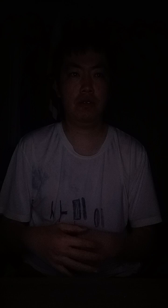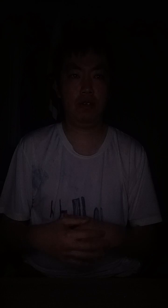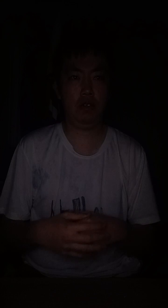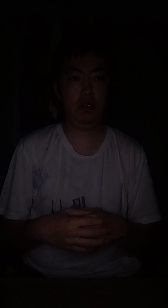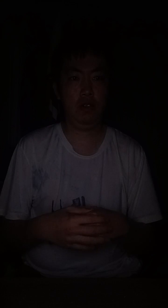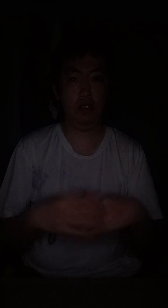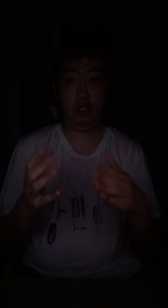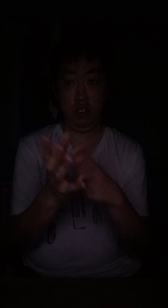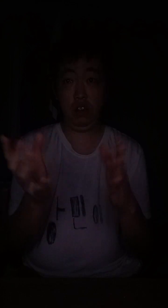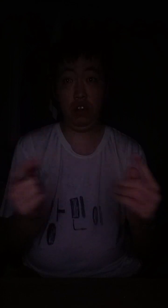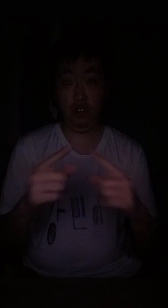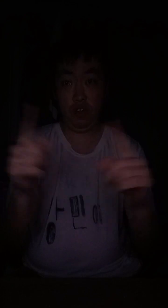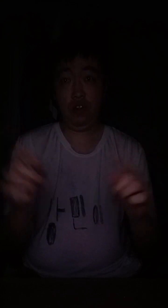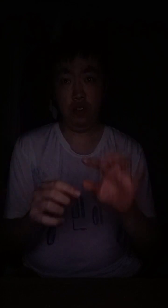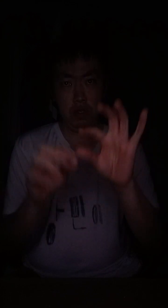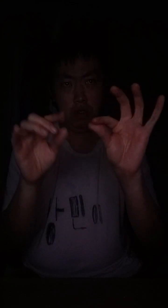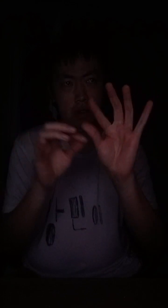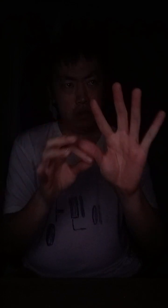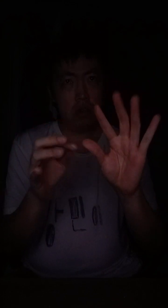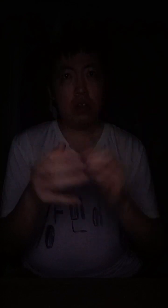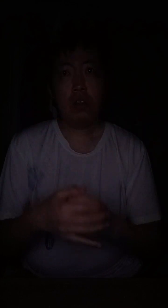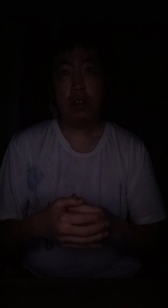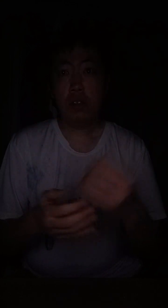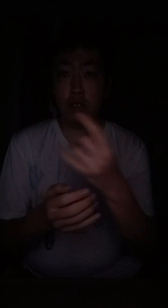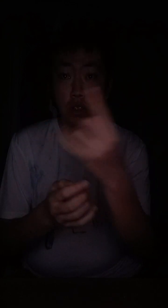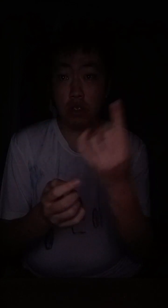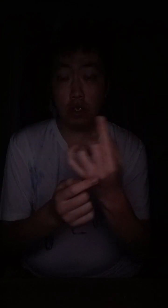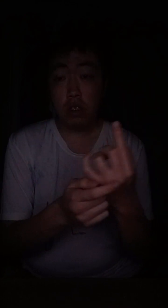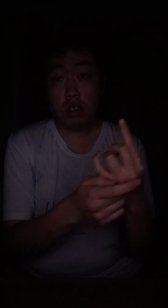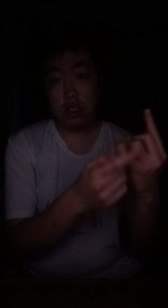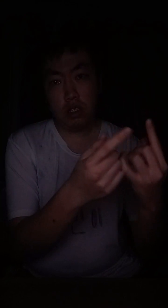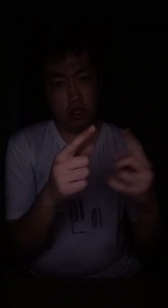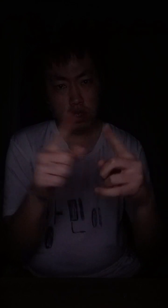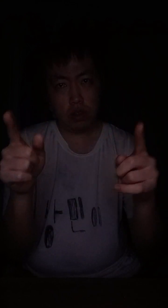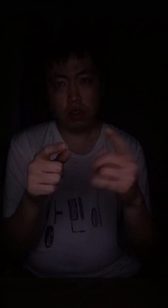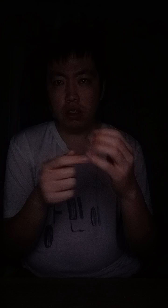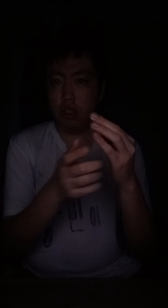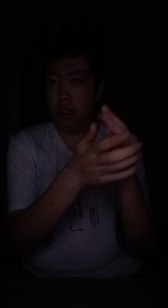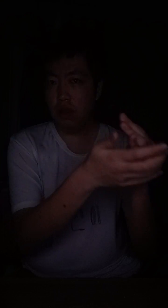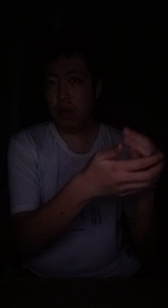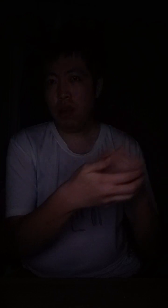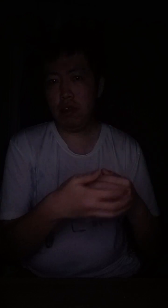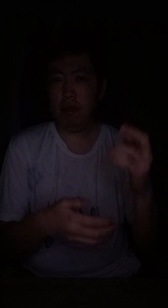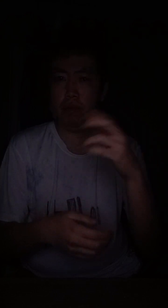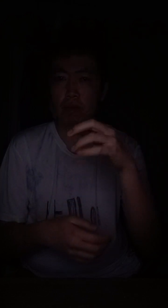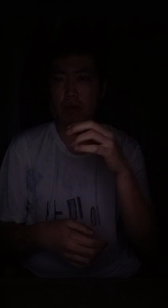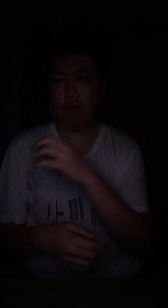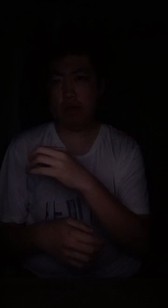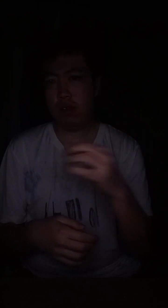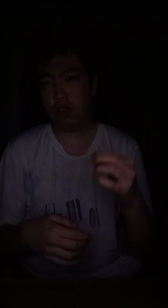한 남성이 들고 있는 휴대전화. 겉으로 봤을 때는 일반 휴대전화처럼 보이지만 불법 개조된